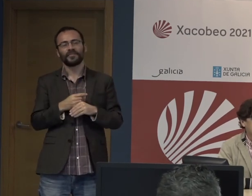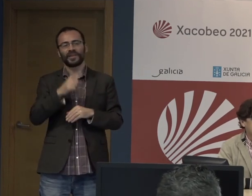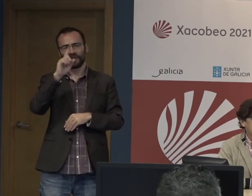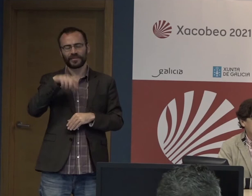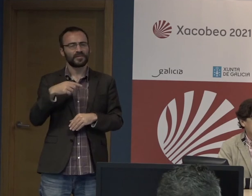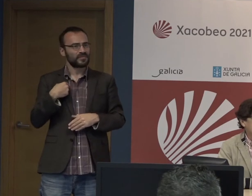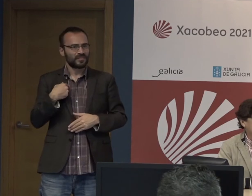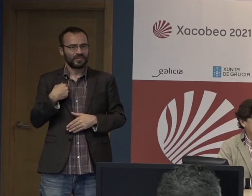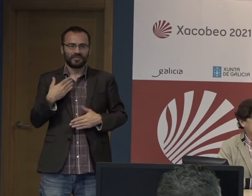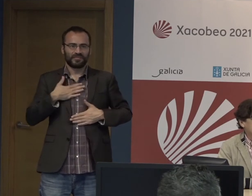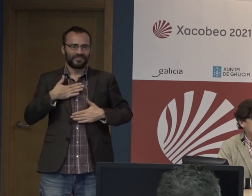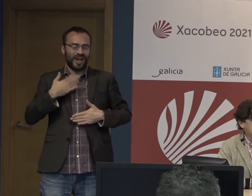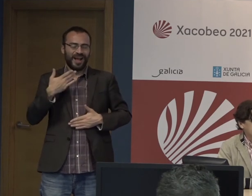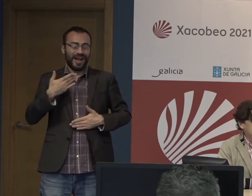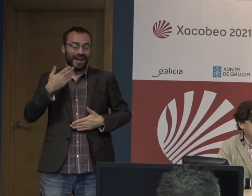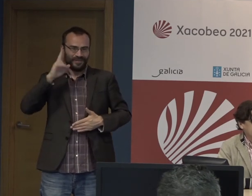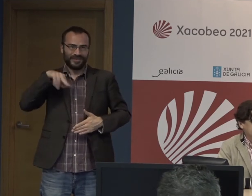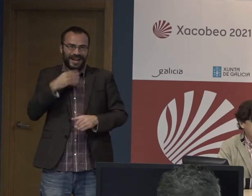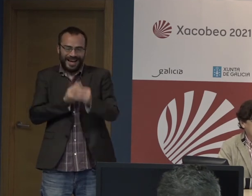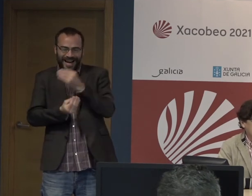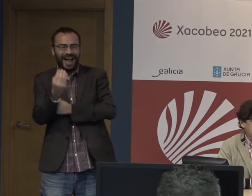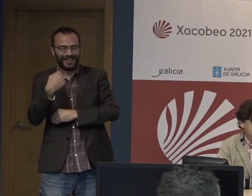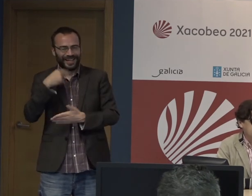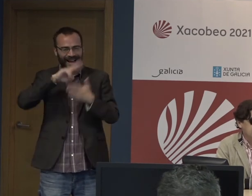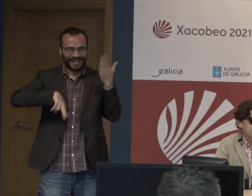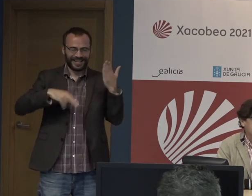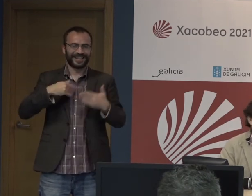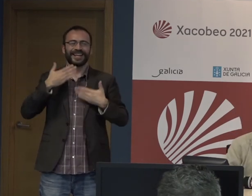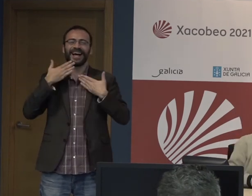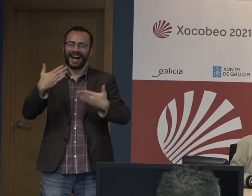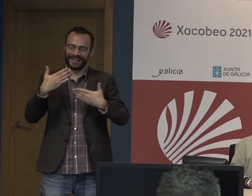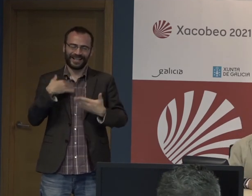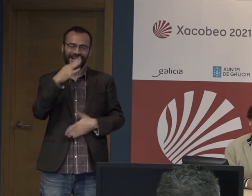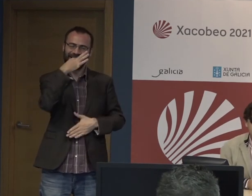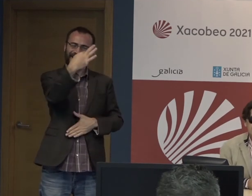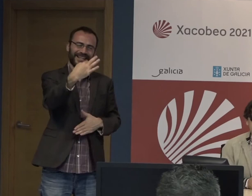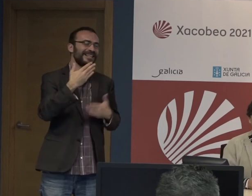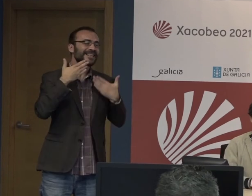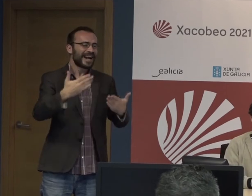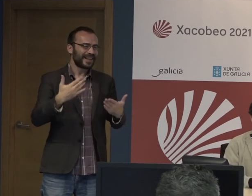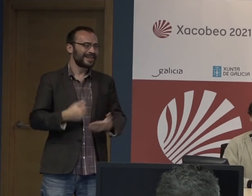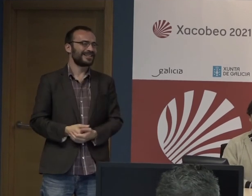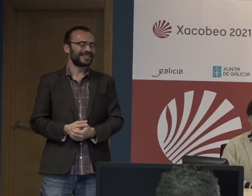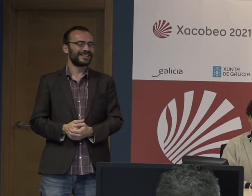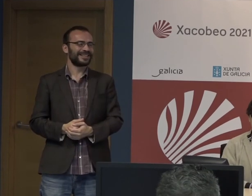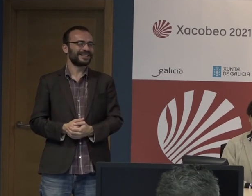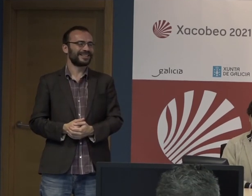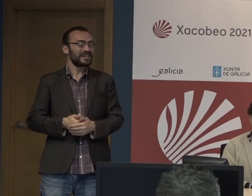desde luego yo como gallego pues, me enorgullezco de haber sido de los elegidos. Muchas gracias.